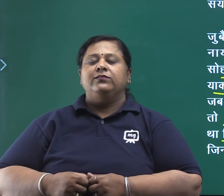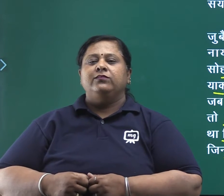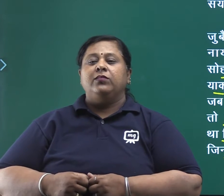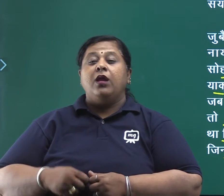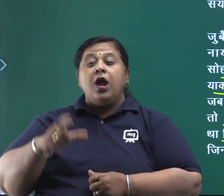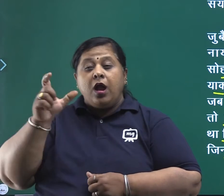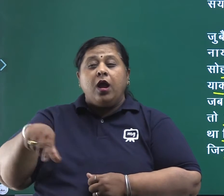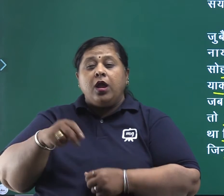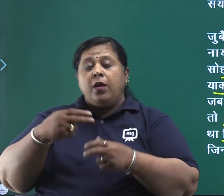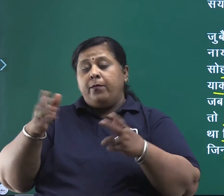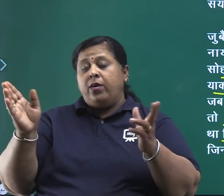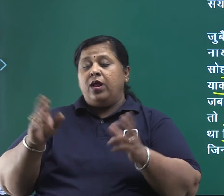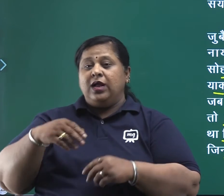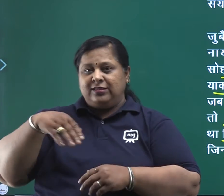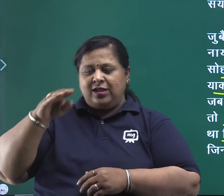कई हस्तियाँ